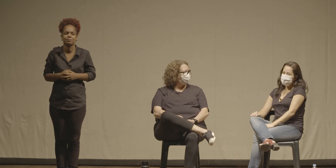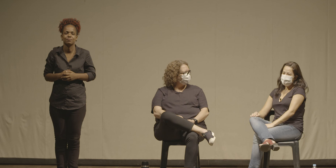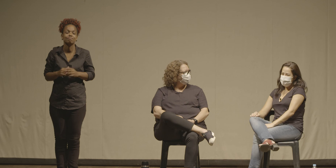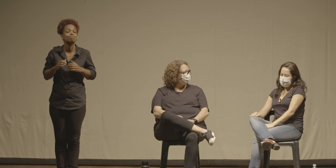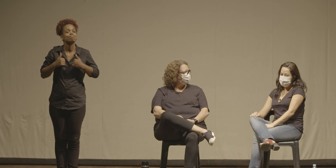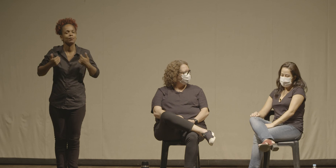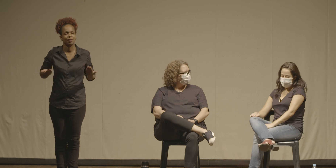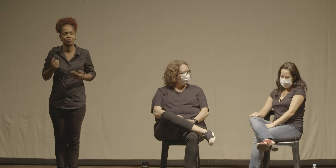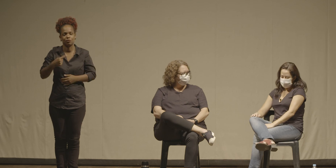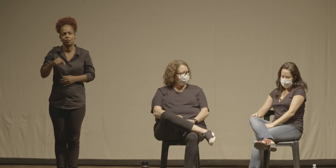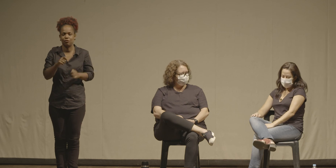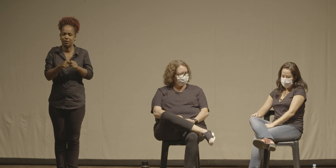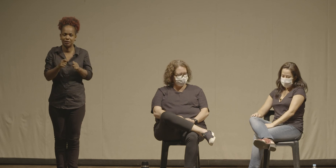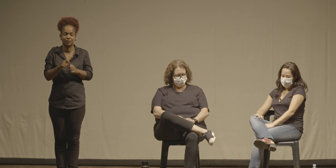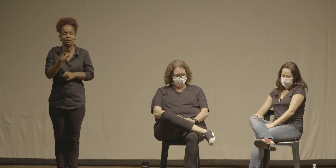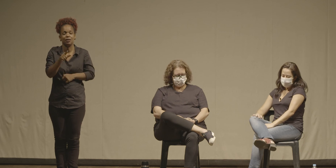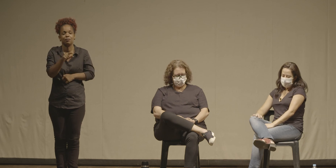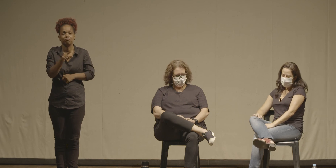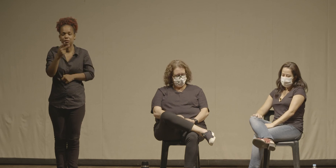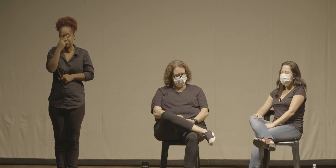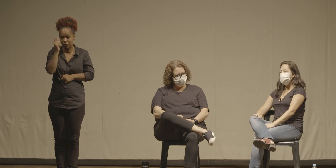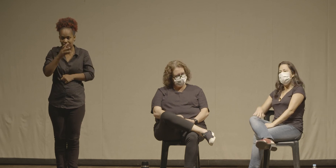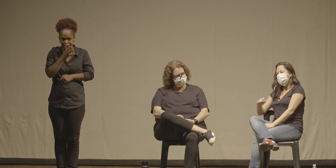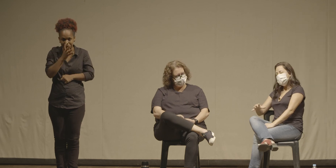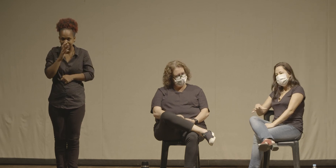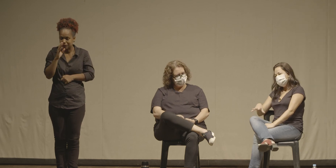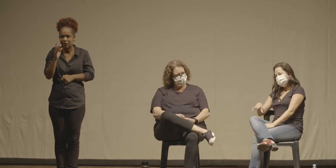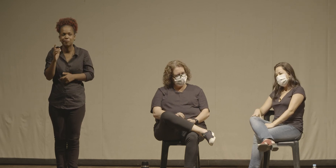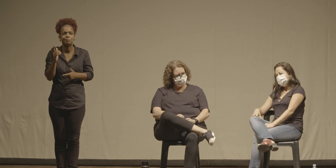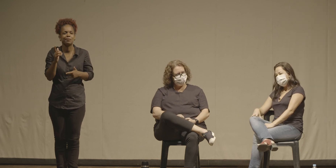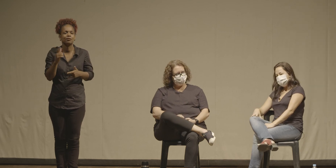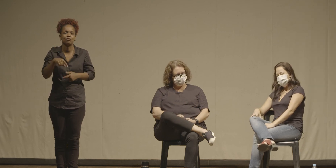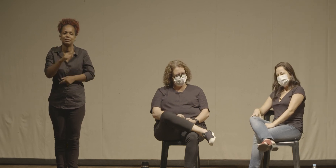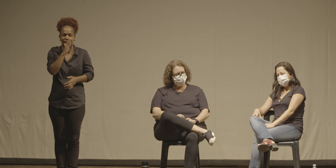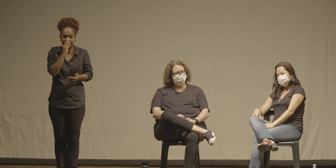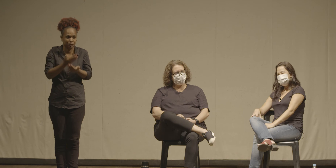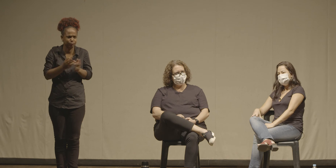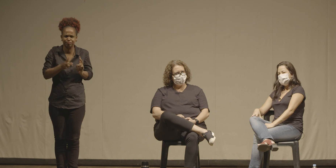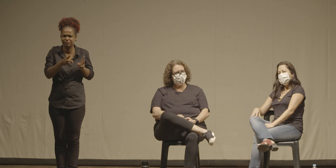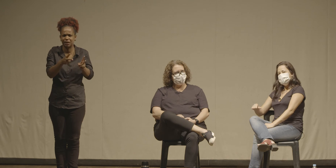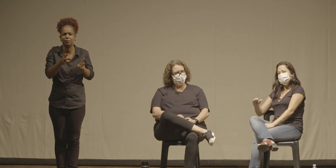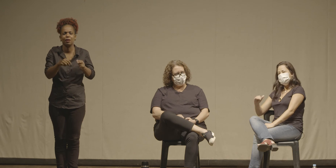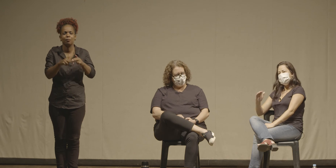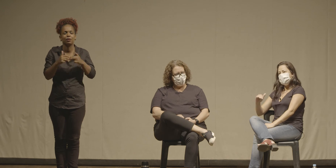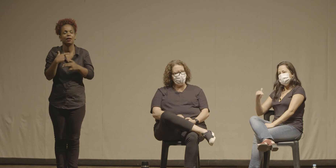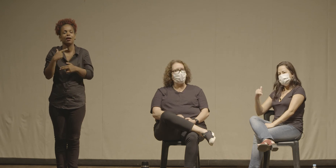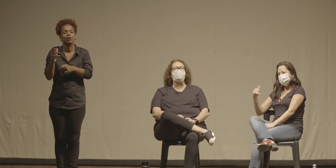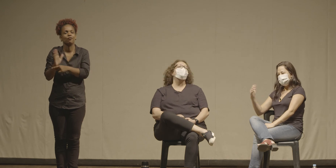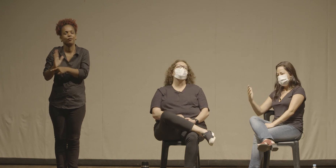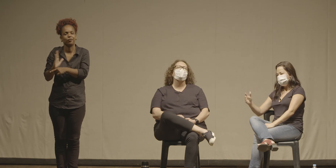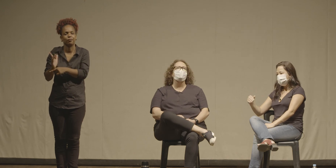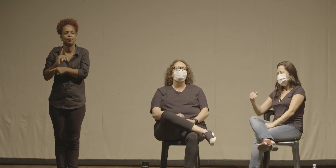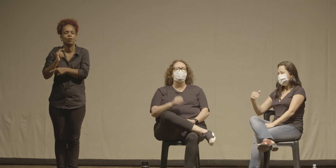É isso, a gente faz para as pessoas assistirem. Não tem um único momento que a gente não acredite que esse filme vai